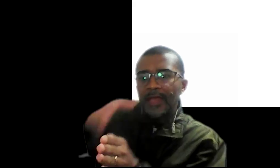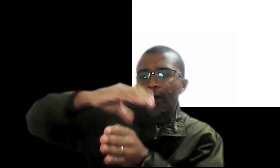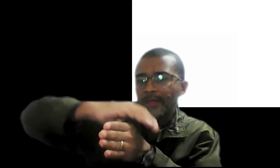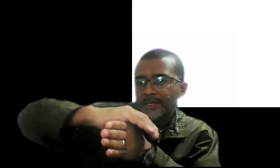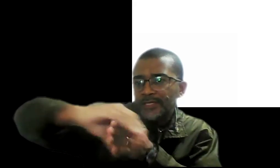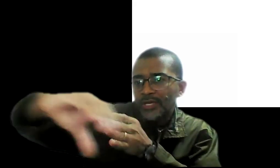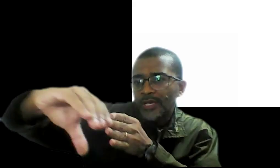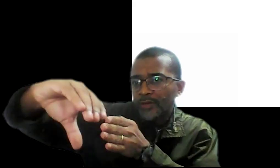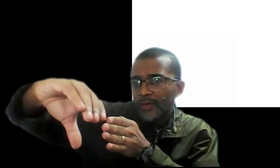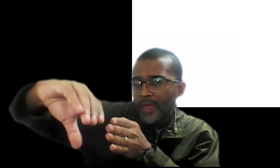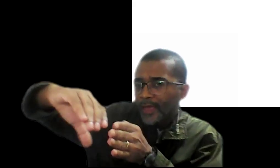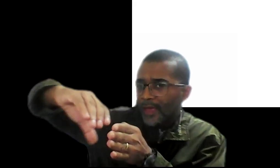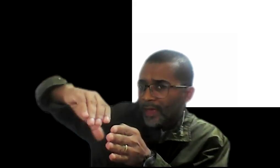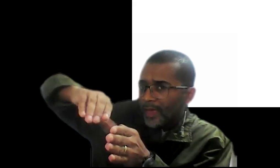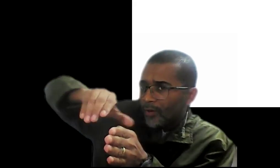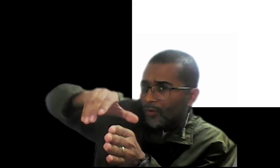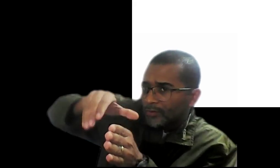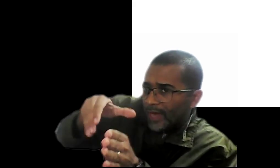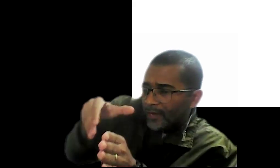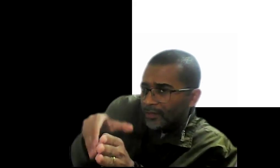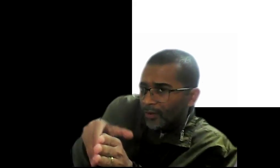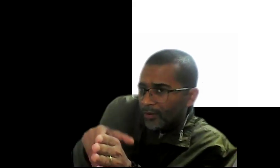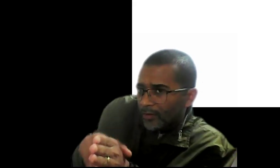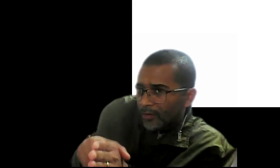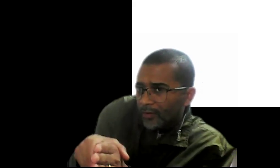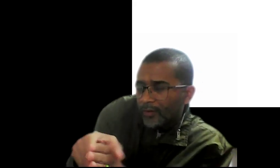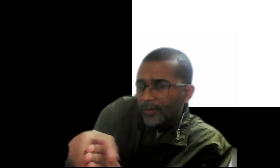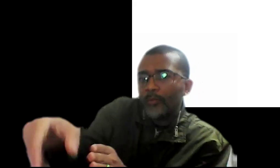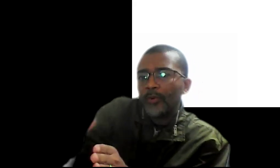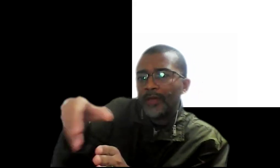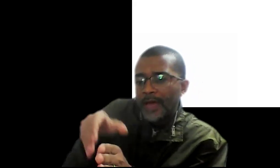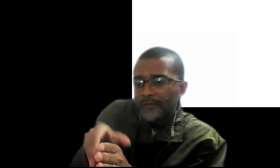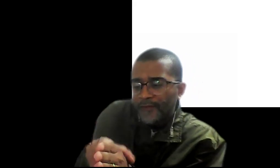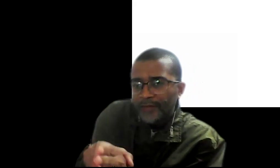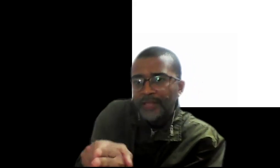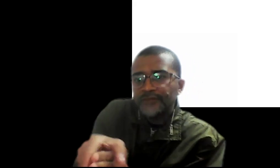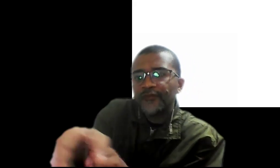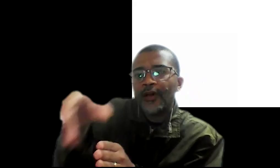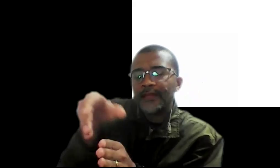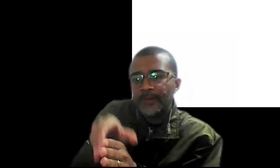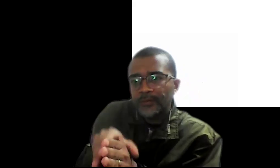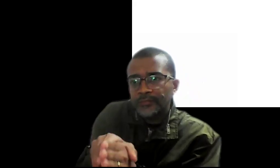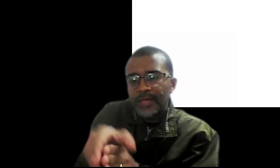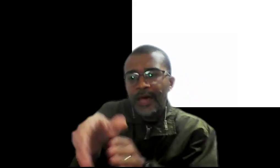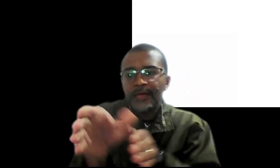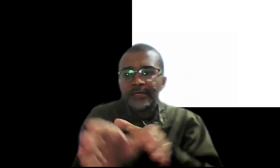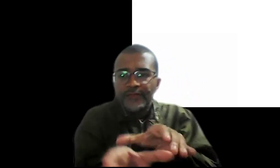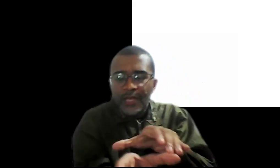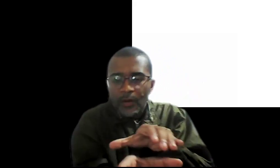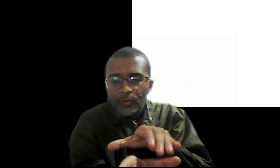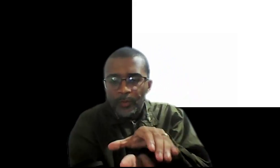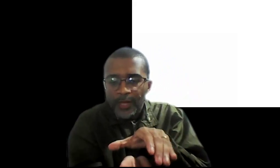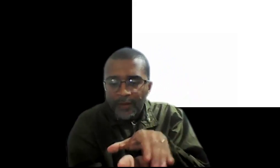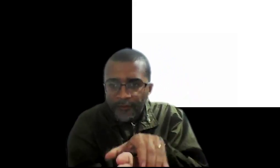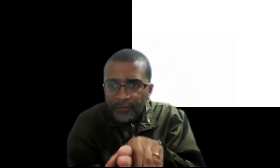vai. Não é desse jeito, tá ok? É ao contrário aqui, ó. O polegar vai ficar do lado de fora da mão, tá? Se